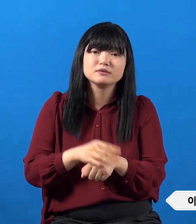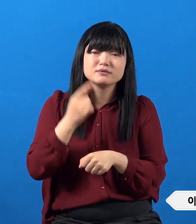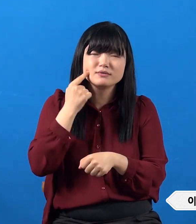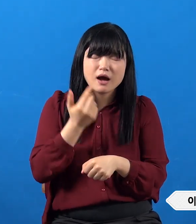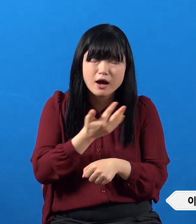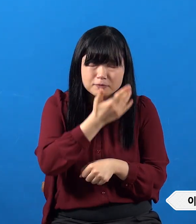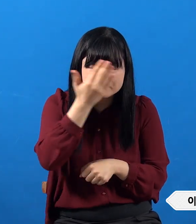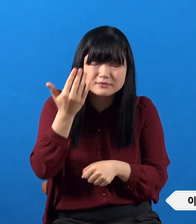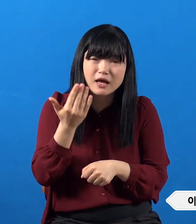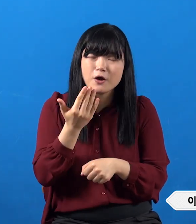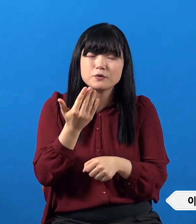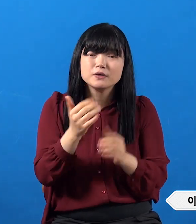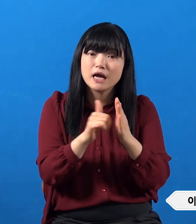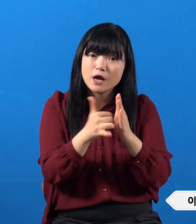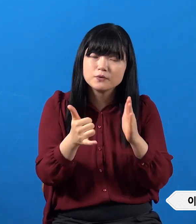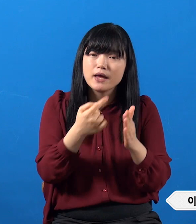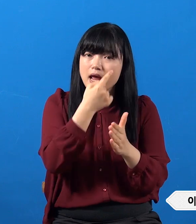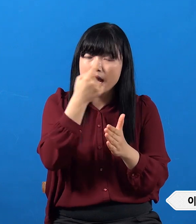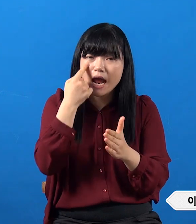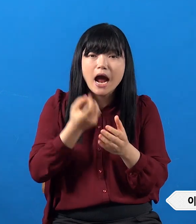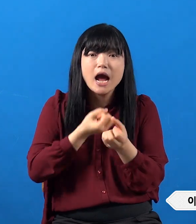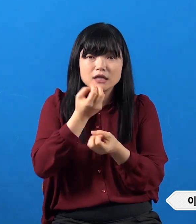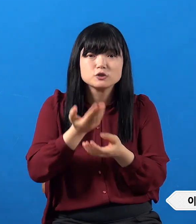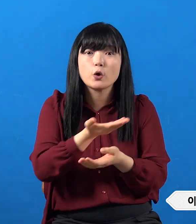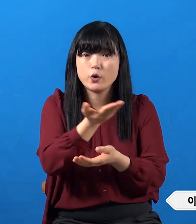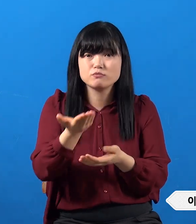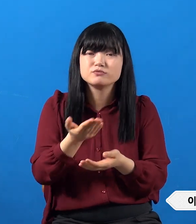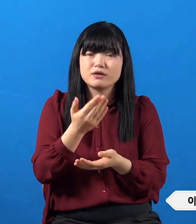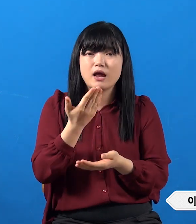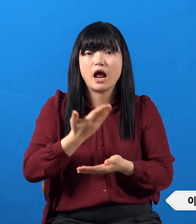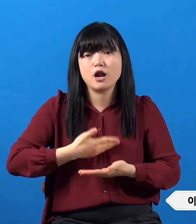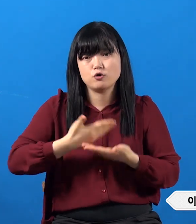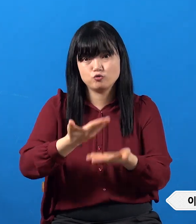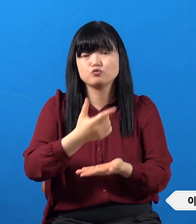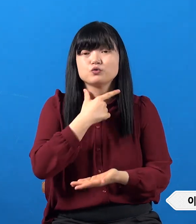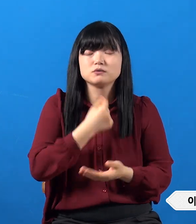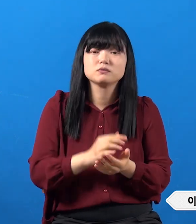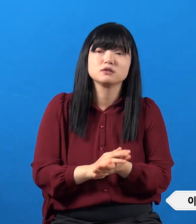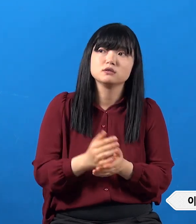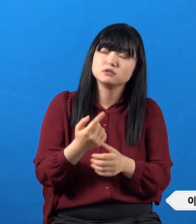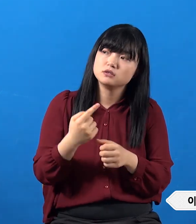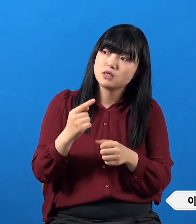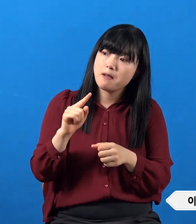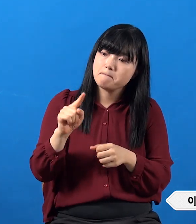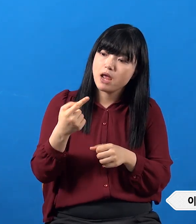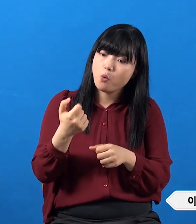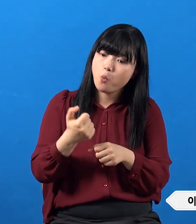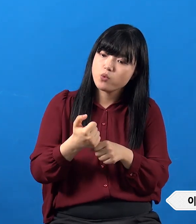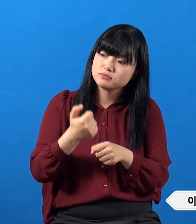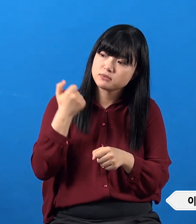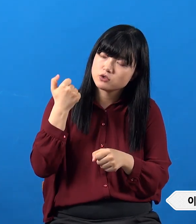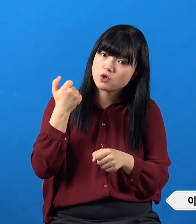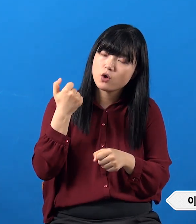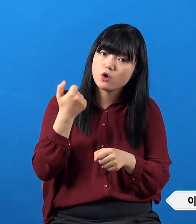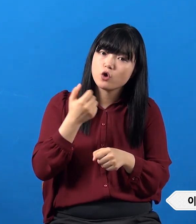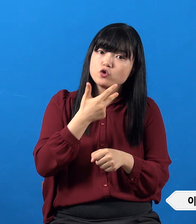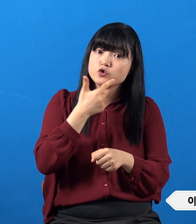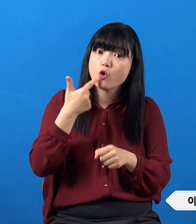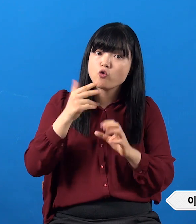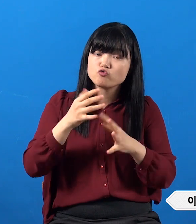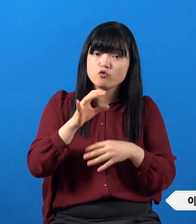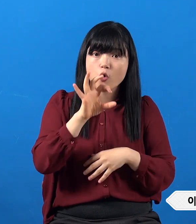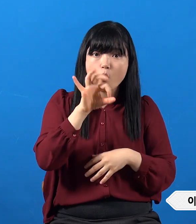한 가족의 간증을 여러분에게 소개해드리고 싶어요. 지금으로부터 150년 전